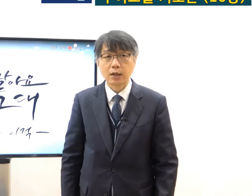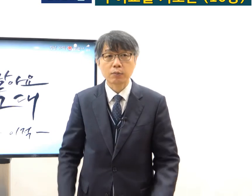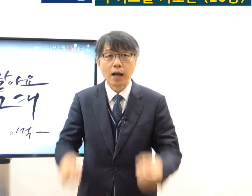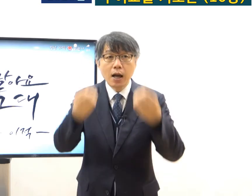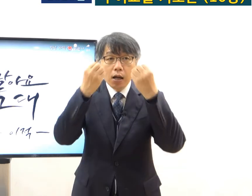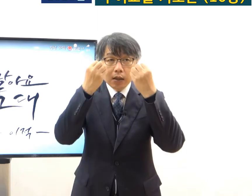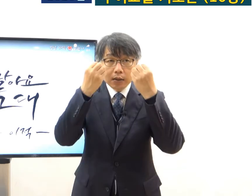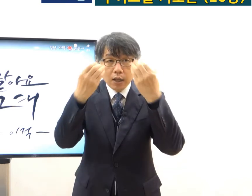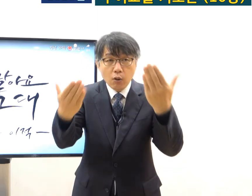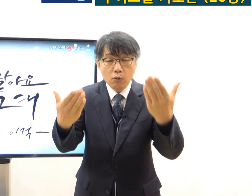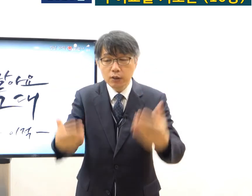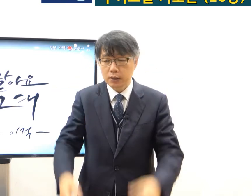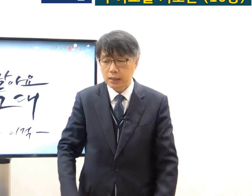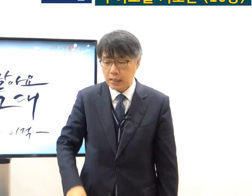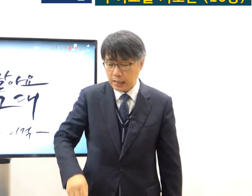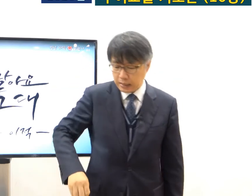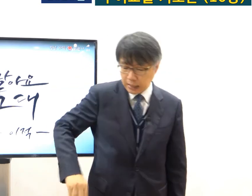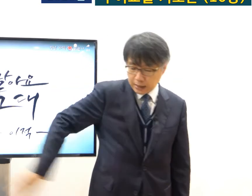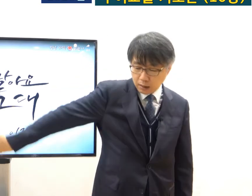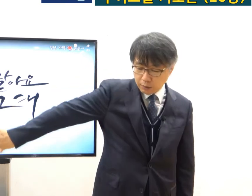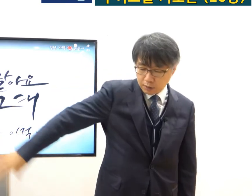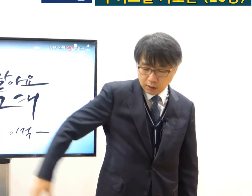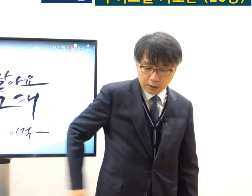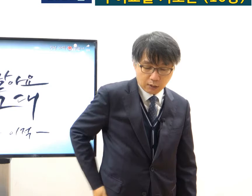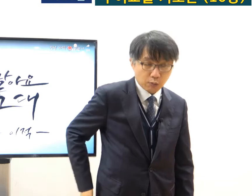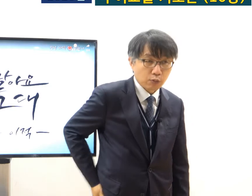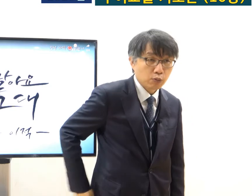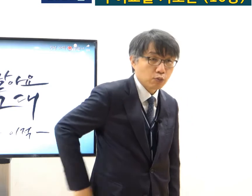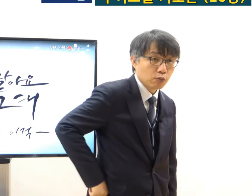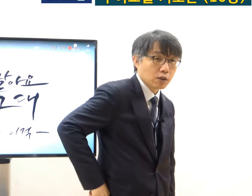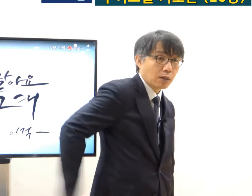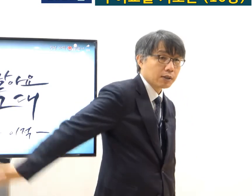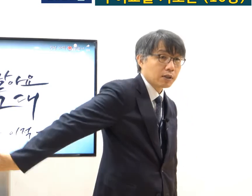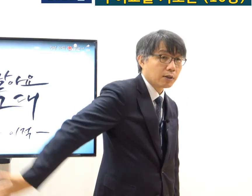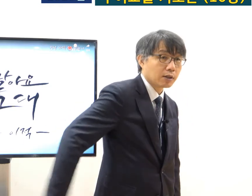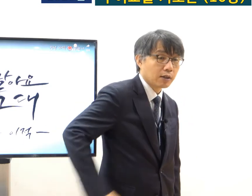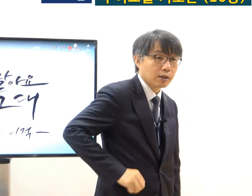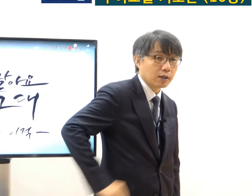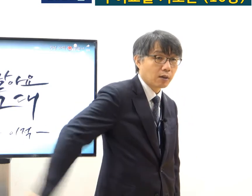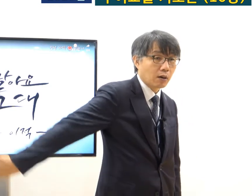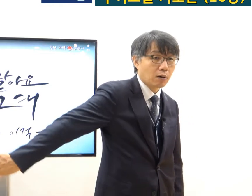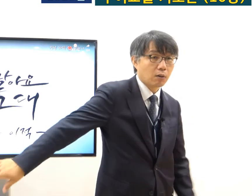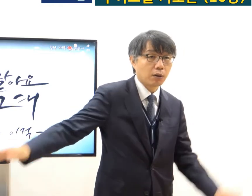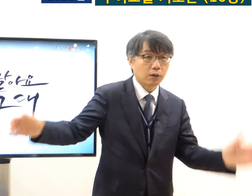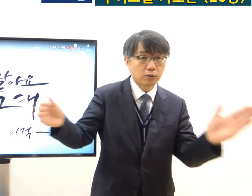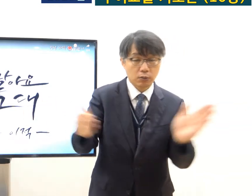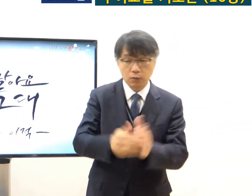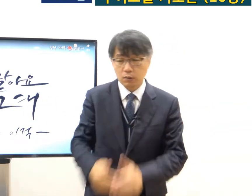새롭다. 새로움을 자 잃어버리는 거예요. 자, 지갑에서 잃어버리는 거예요. 잃어버렸죠.